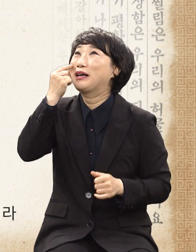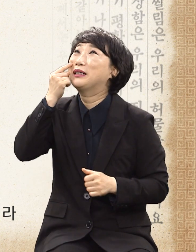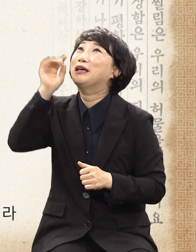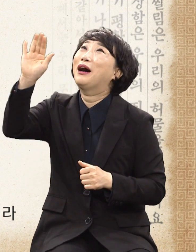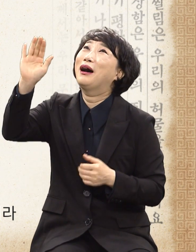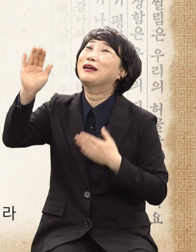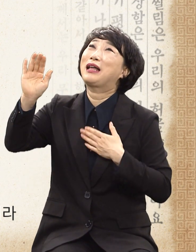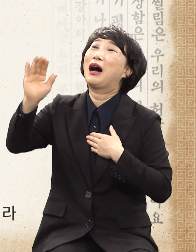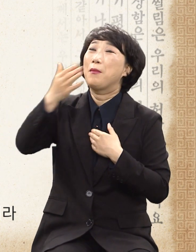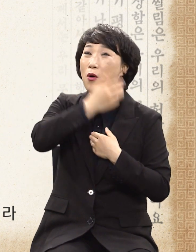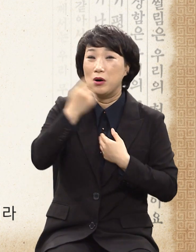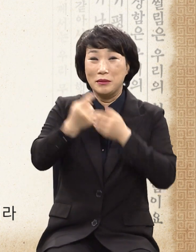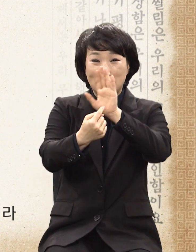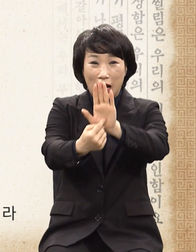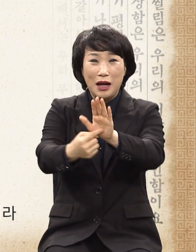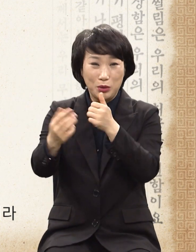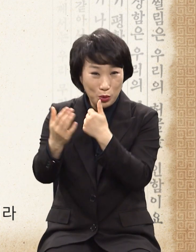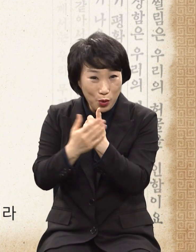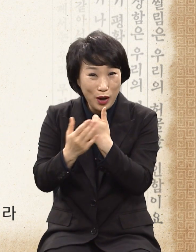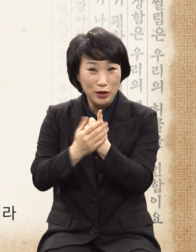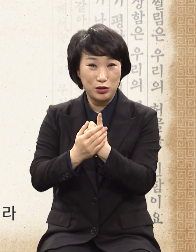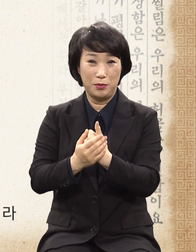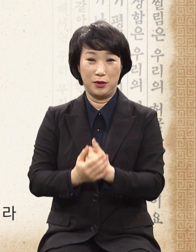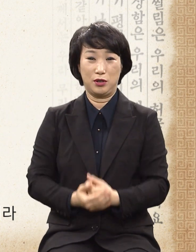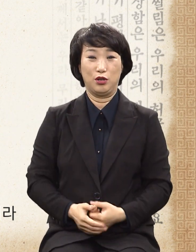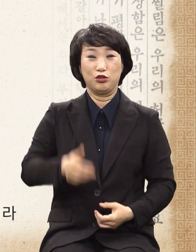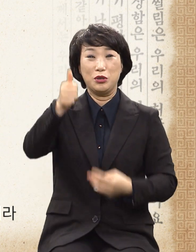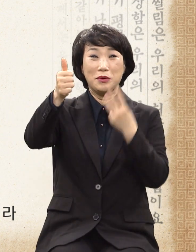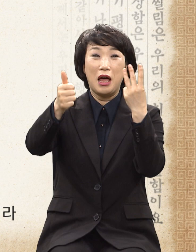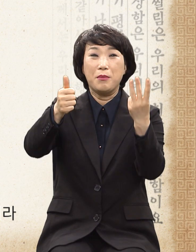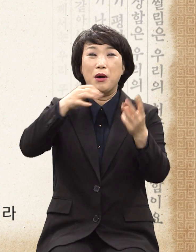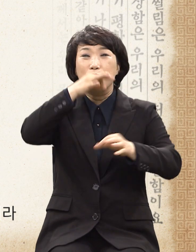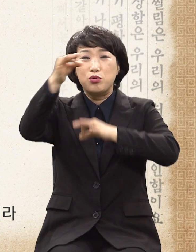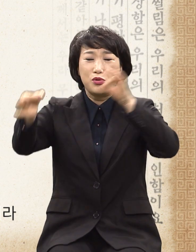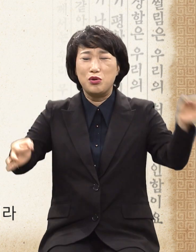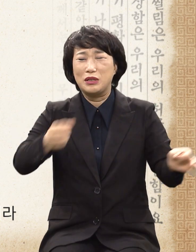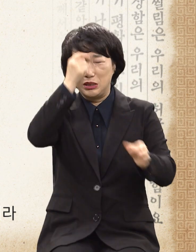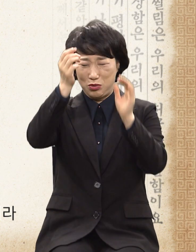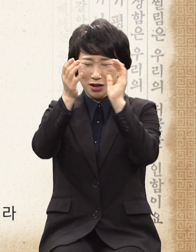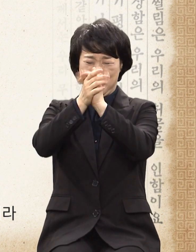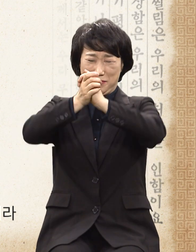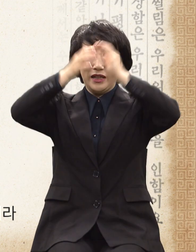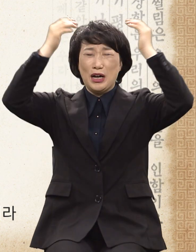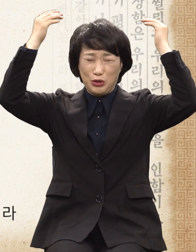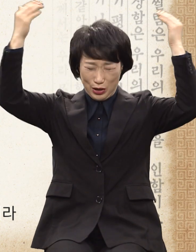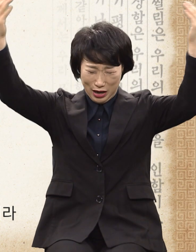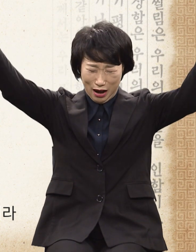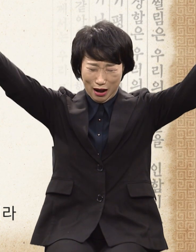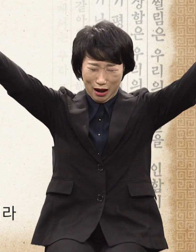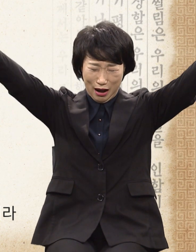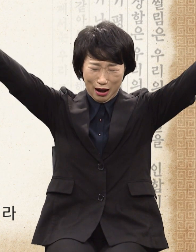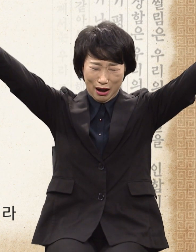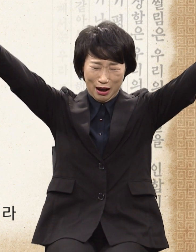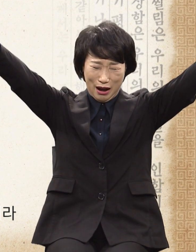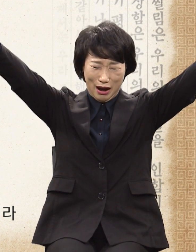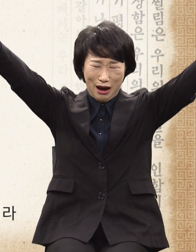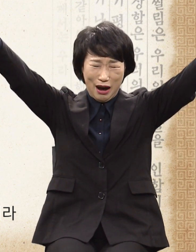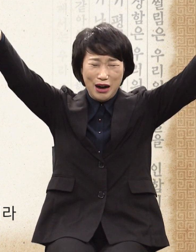해서 복음을 나타내게 도와주세요. 주여, 삼창하고 기도합니다. 주여,